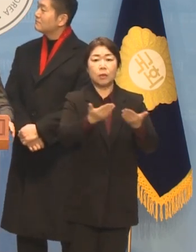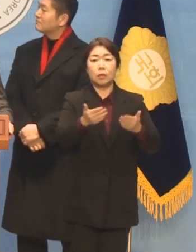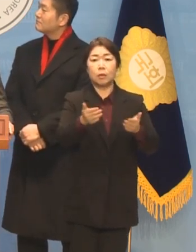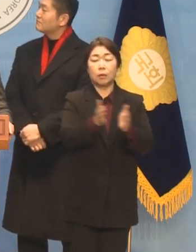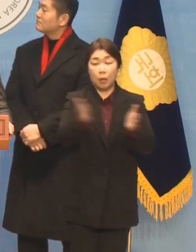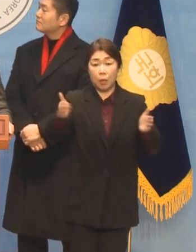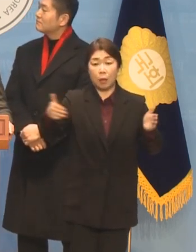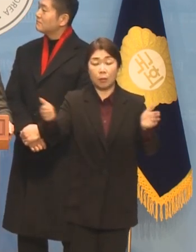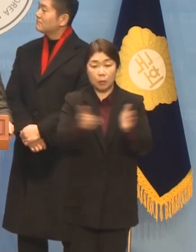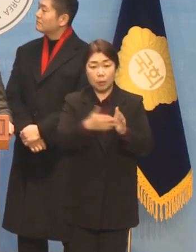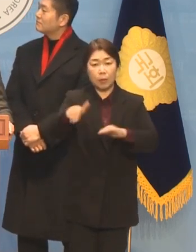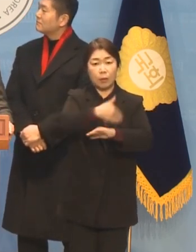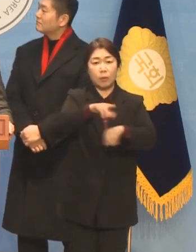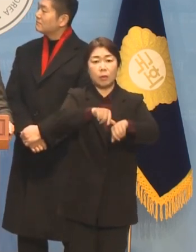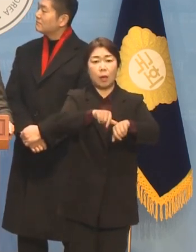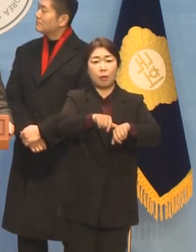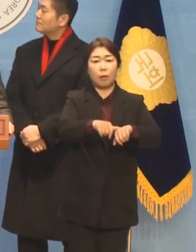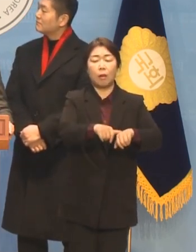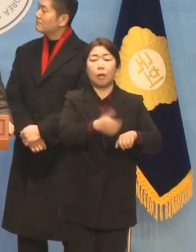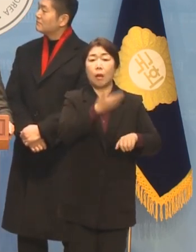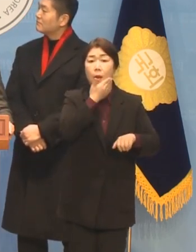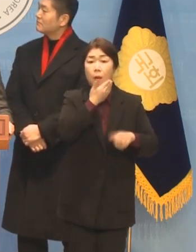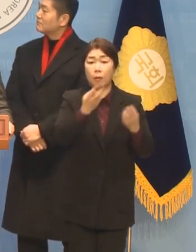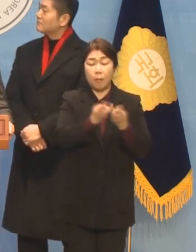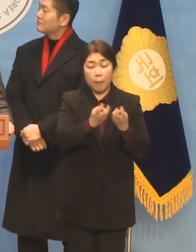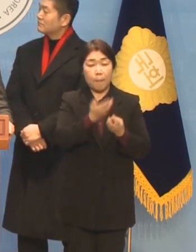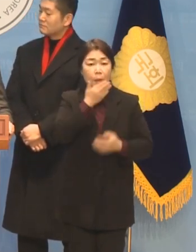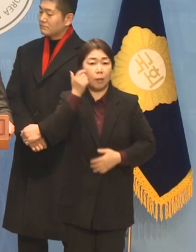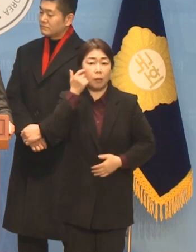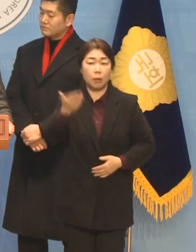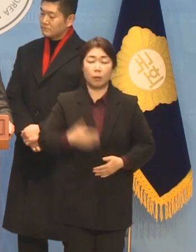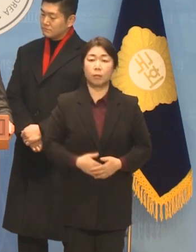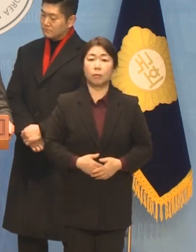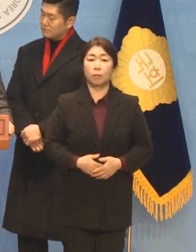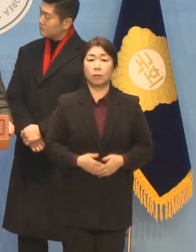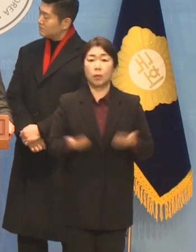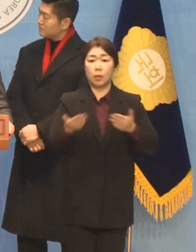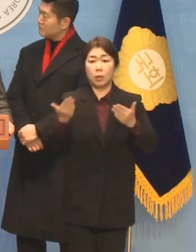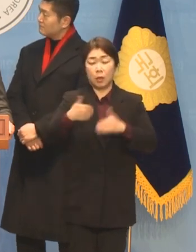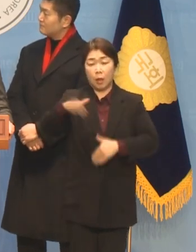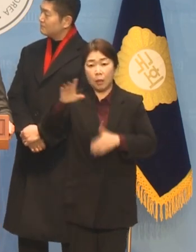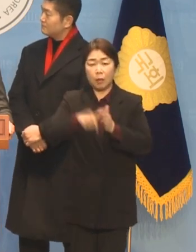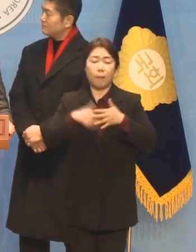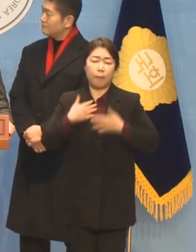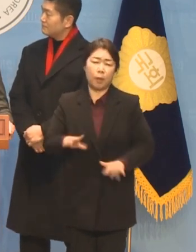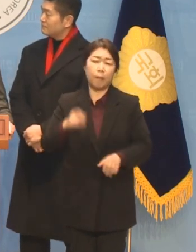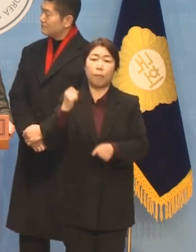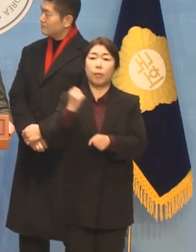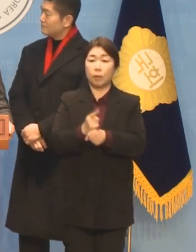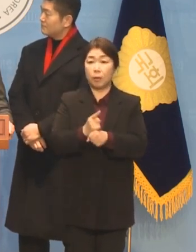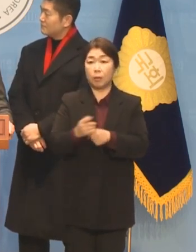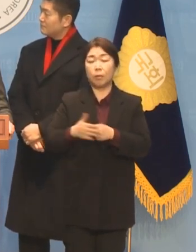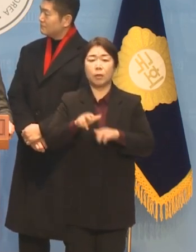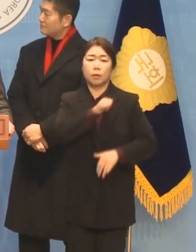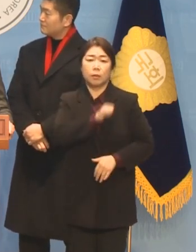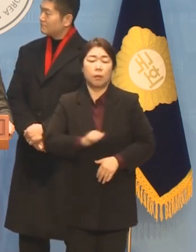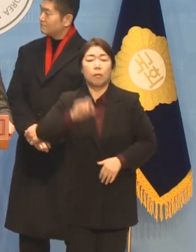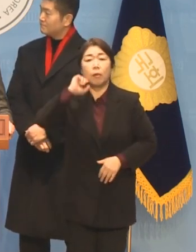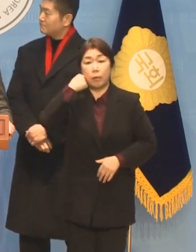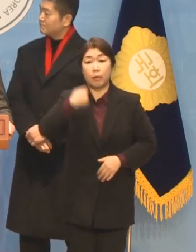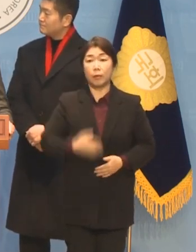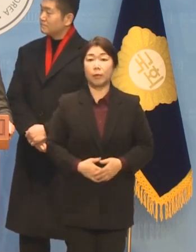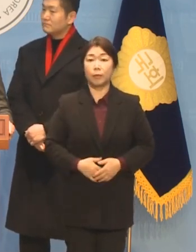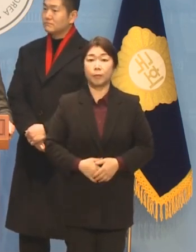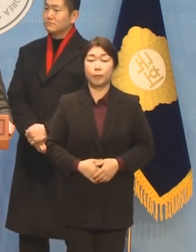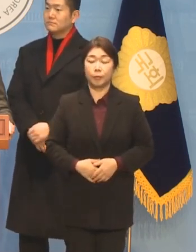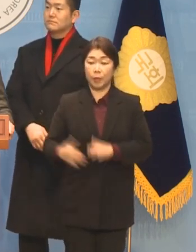있게 그런 방법은 정말 불가능한 일일까요? 출근만으로 지쳐버리는 이런 삶, 우리가 언제까지 견뎌야만 할까요?